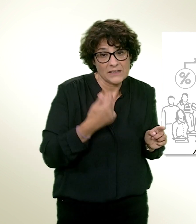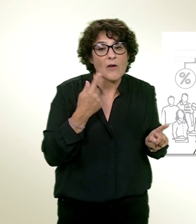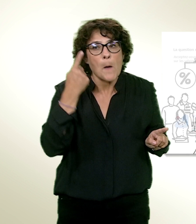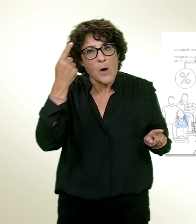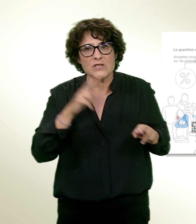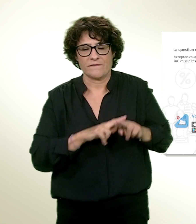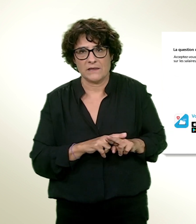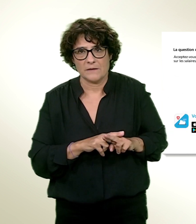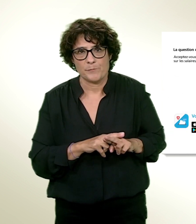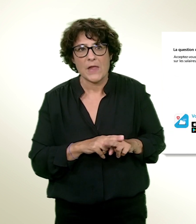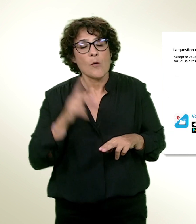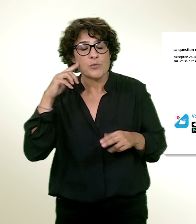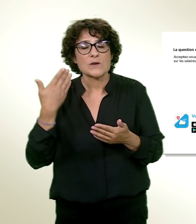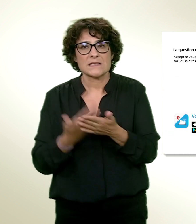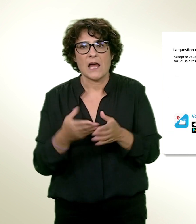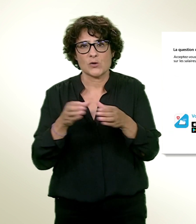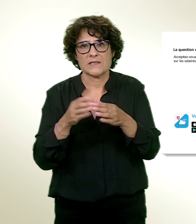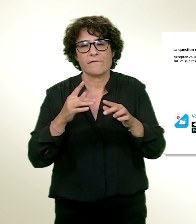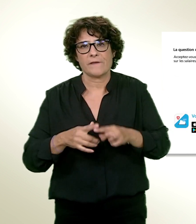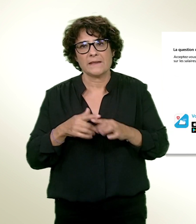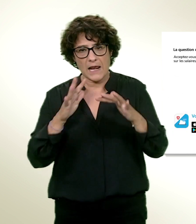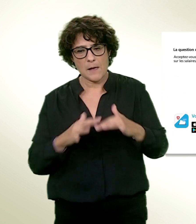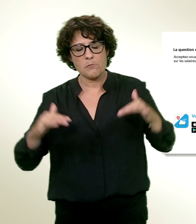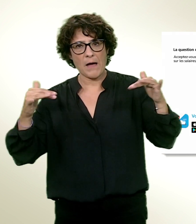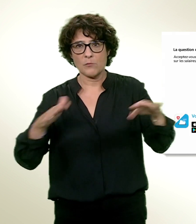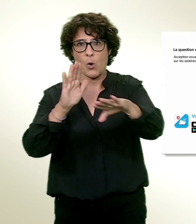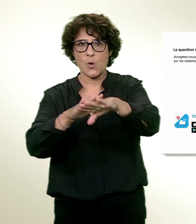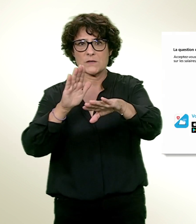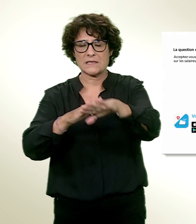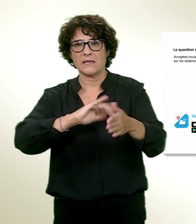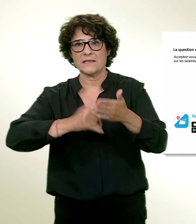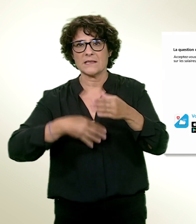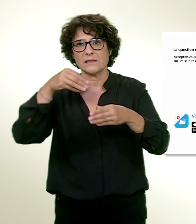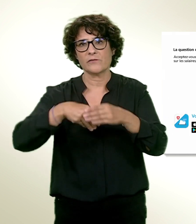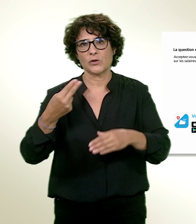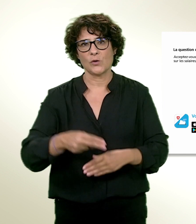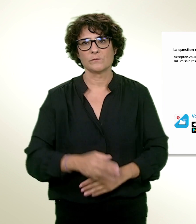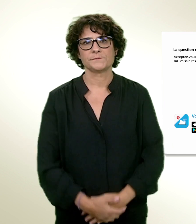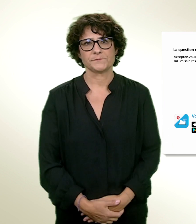Pour ces raisons, le Conseil fédéral et le Parlement recommandent de voter non à l'initiative.